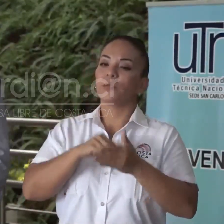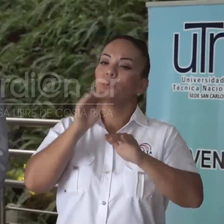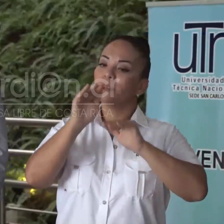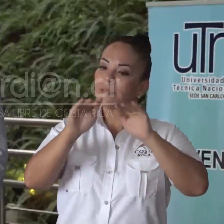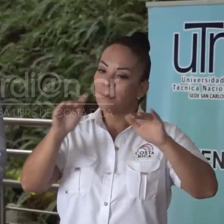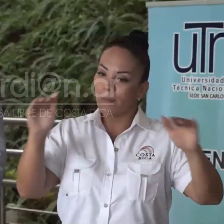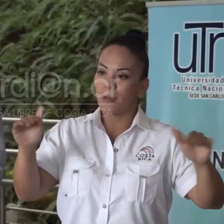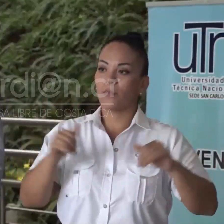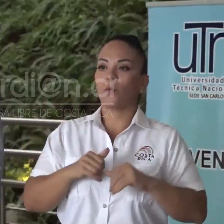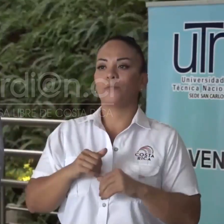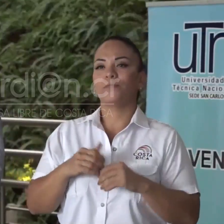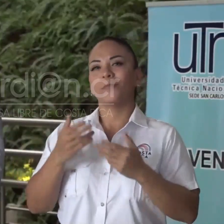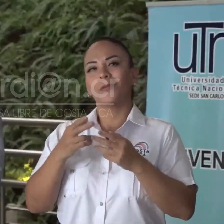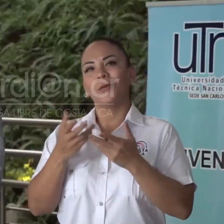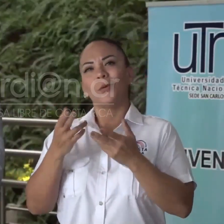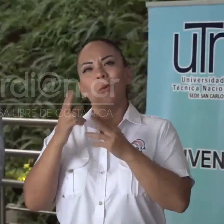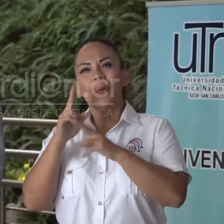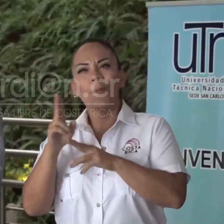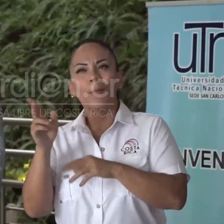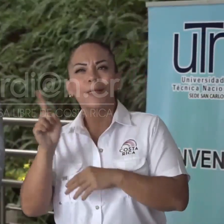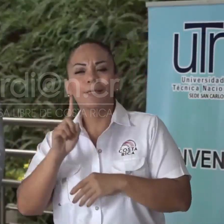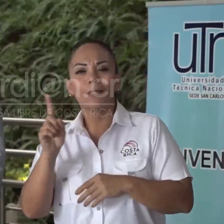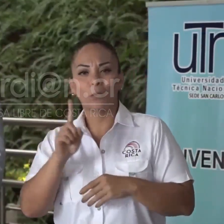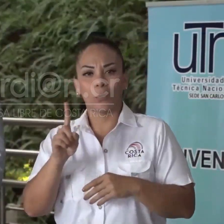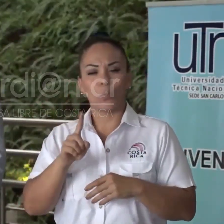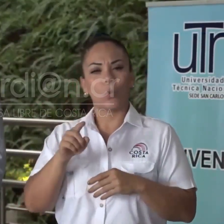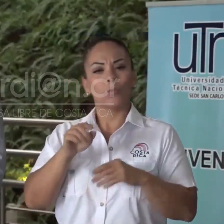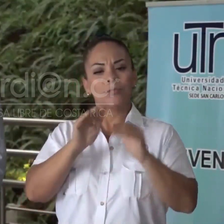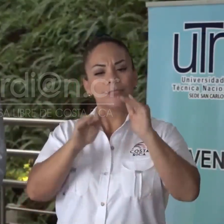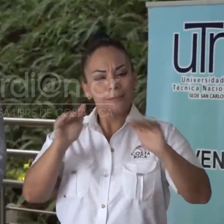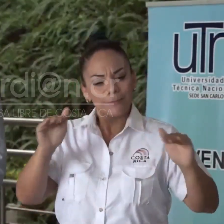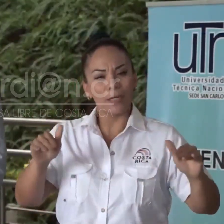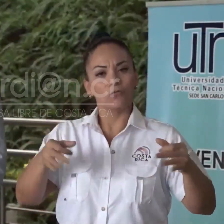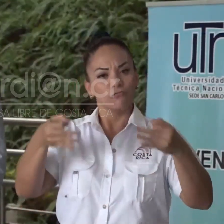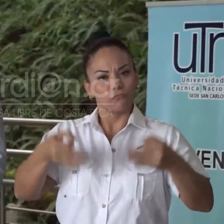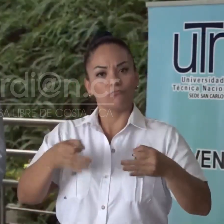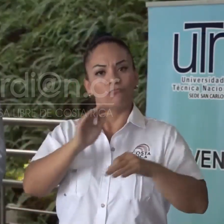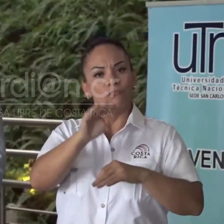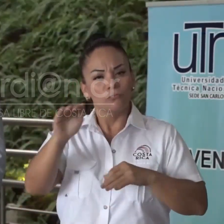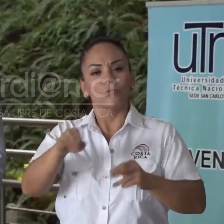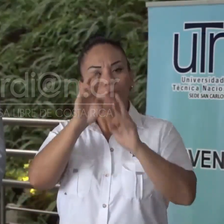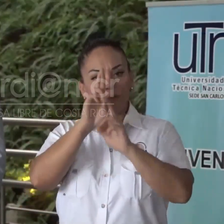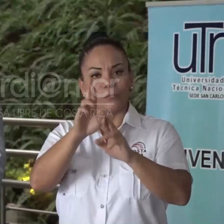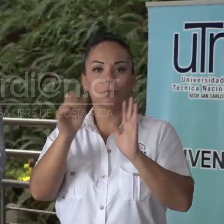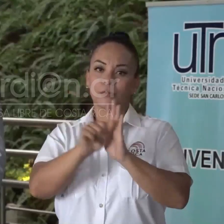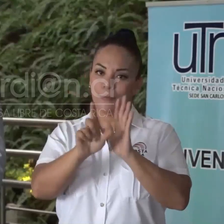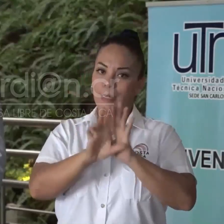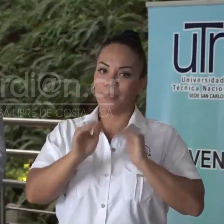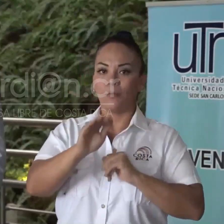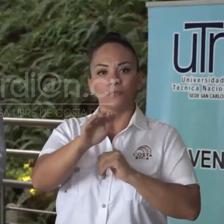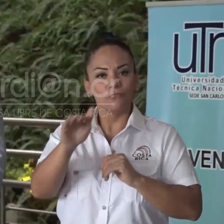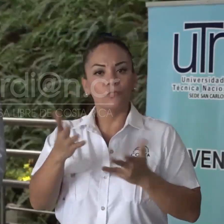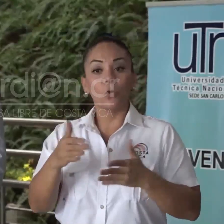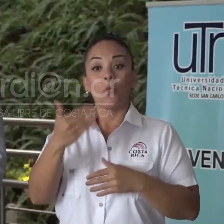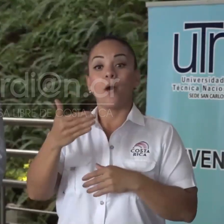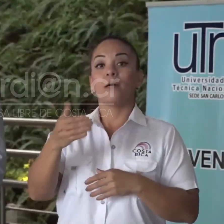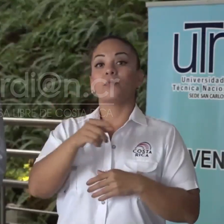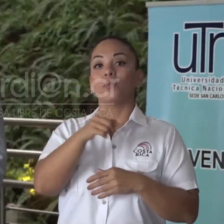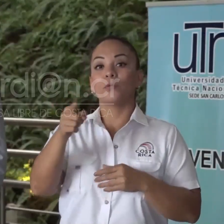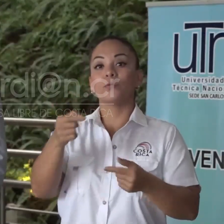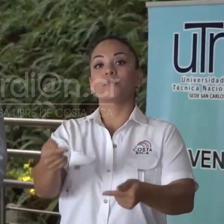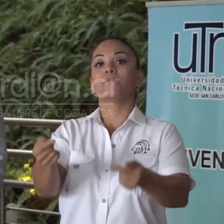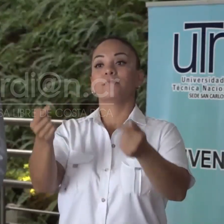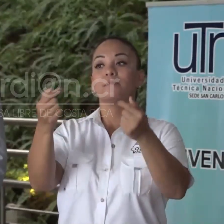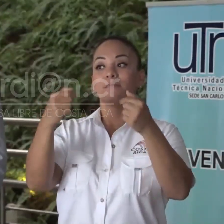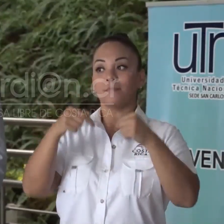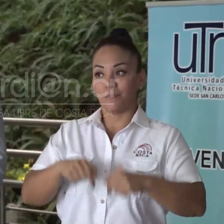muy, no humilde, vehemente y respetuoso a la Asamblea Legislativa, es que cuando vengamos con un